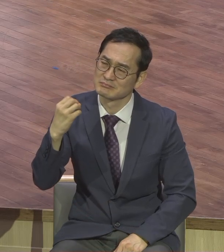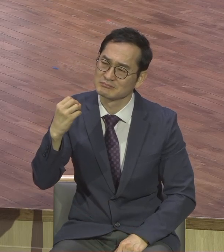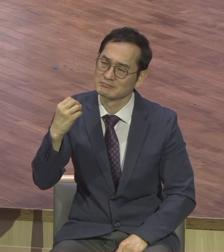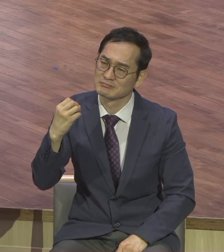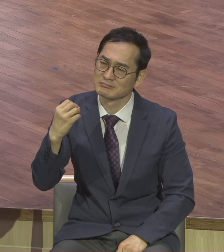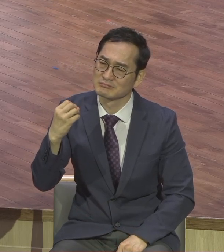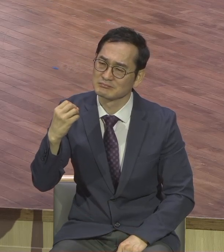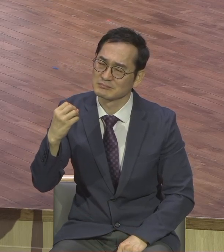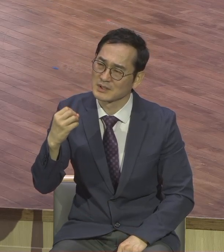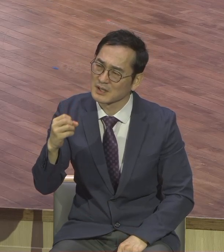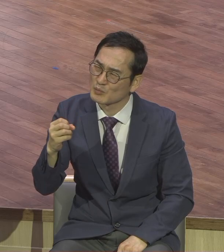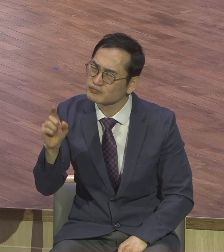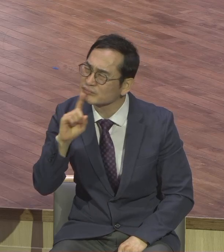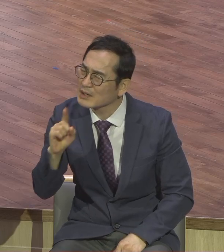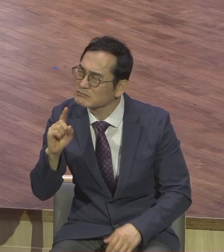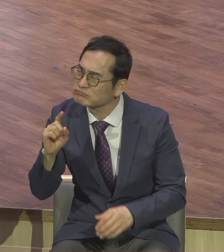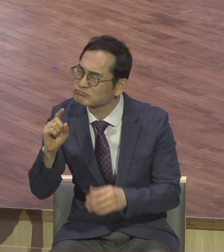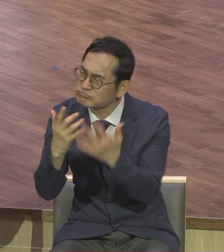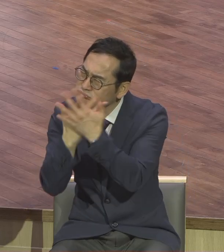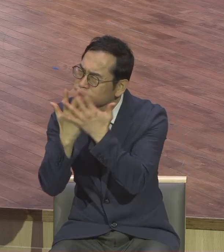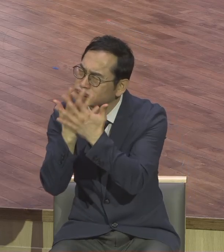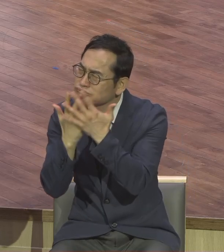그 소리가 그 소리 같아.